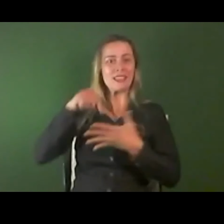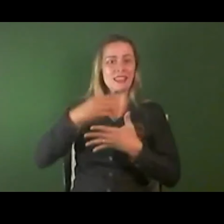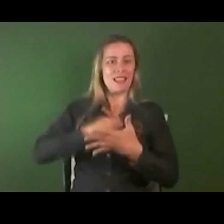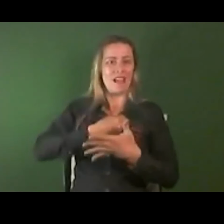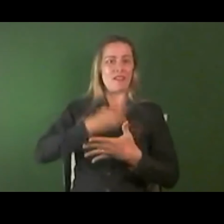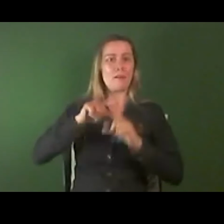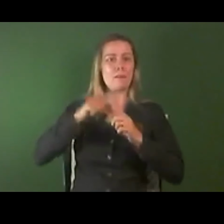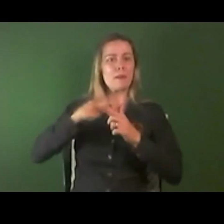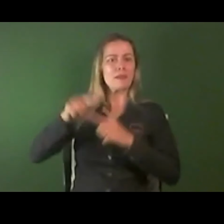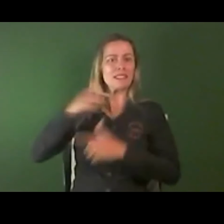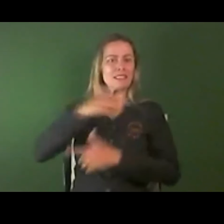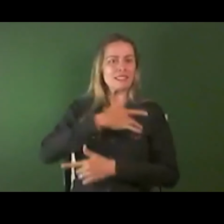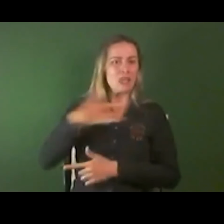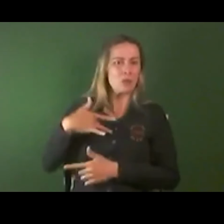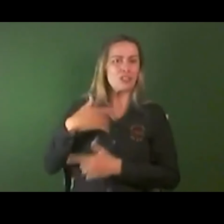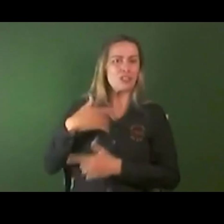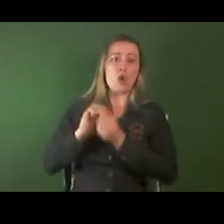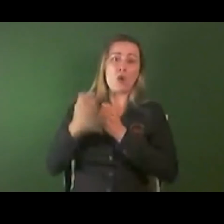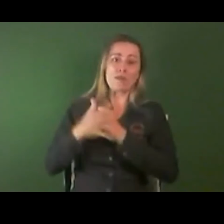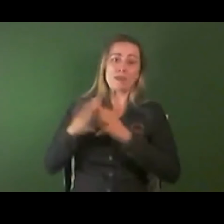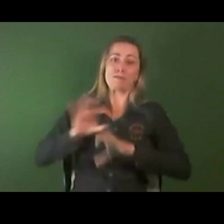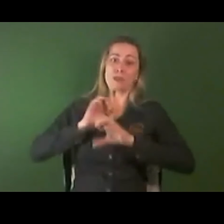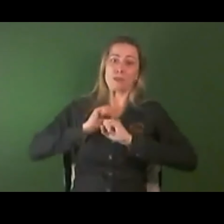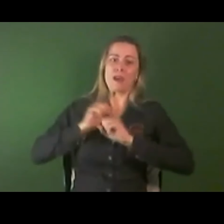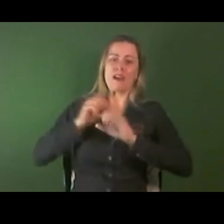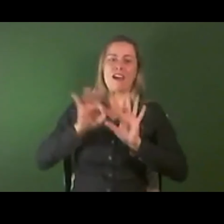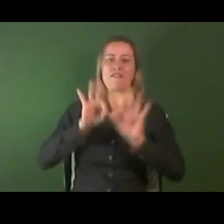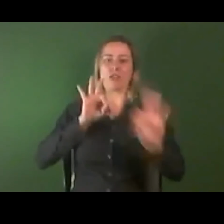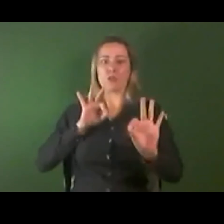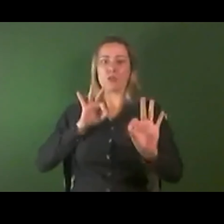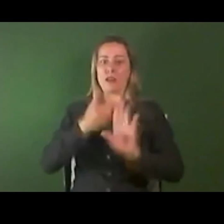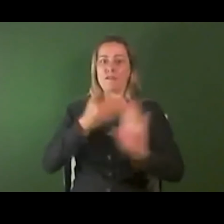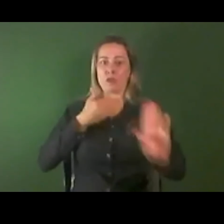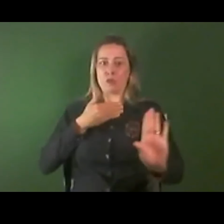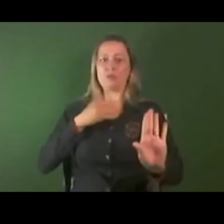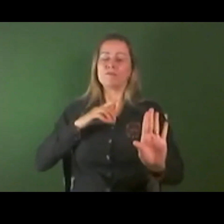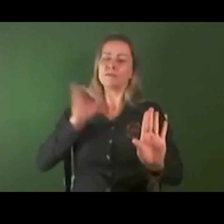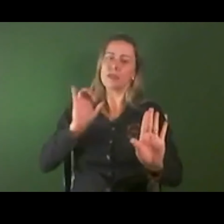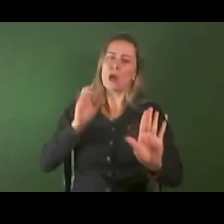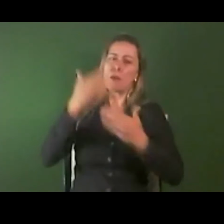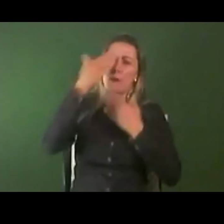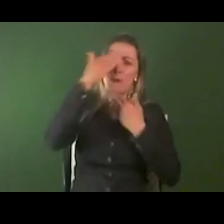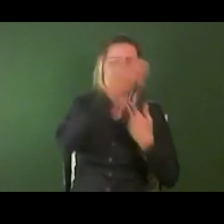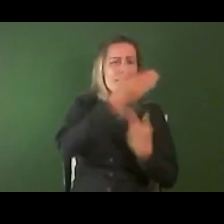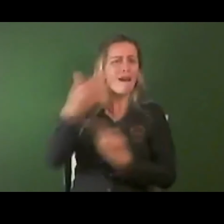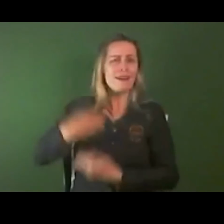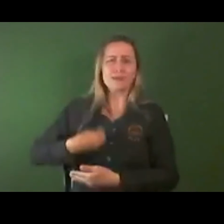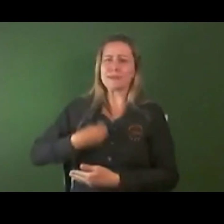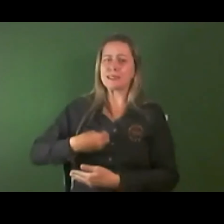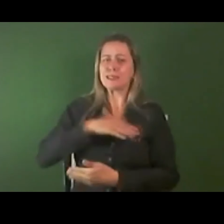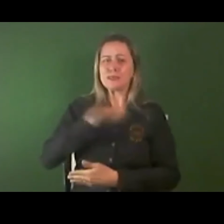saúde, ele está com a Covid e teve que ser afastado. Então é isso aí, pessoal. Muito obrigado pela presença de todo